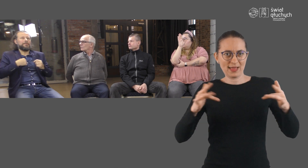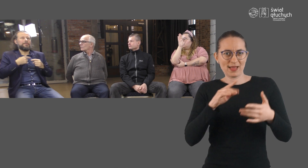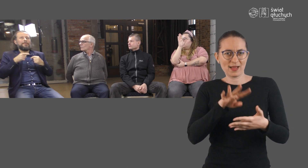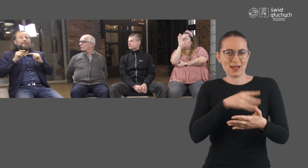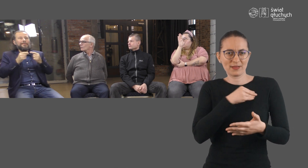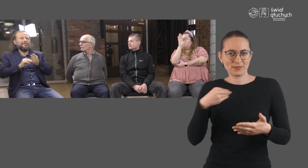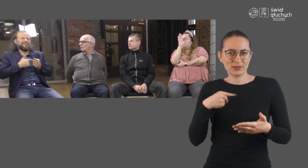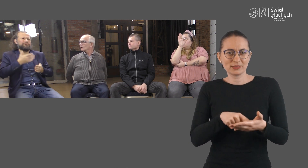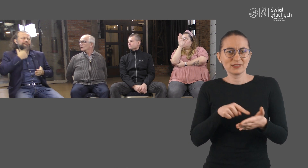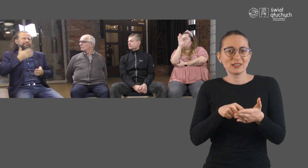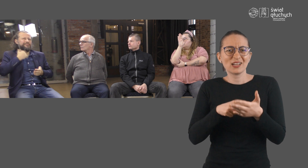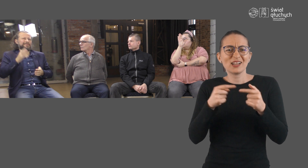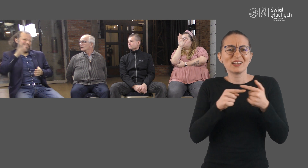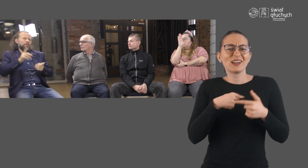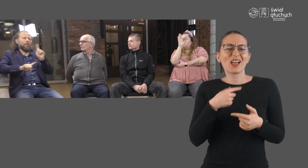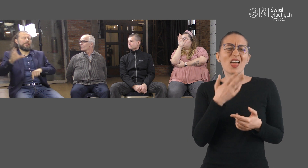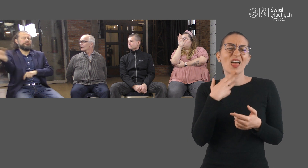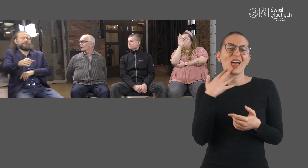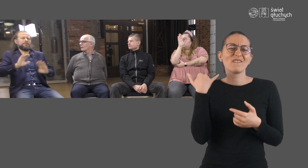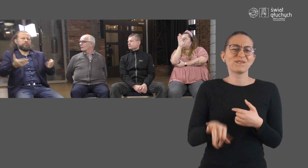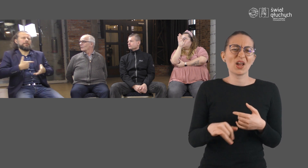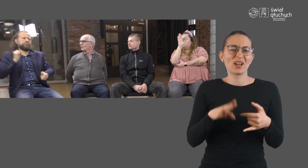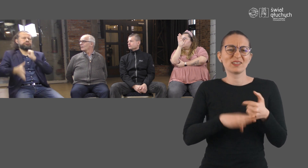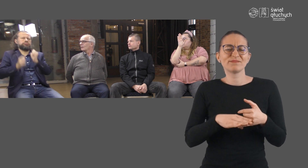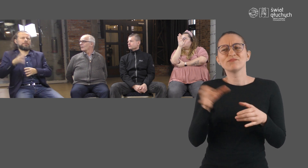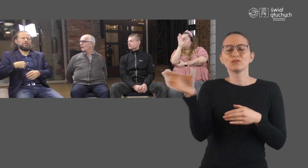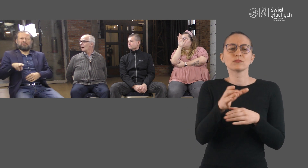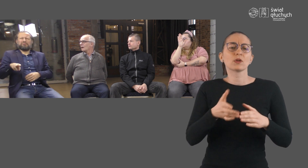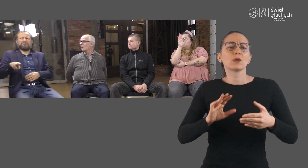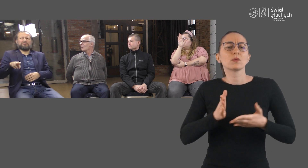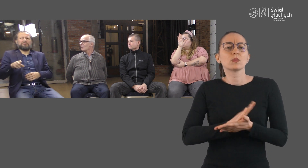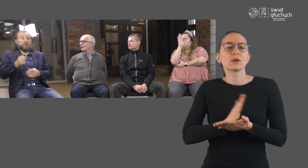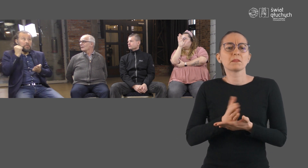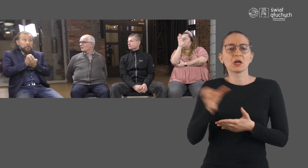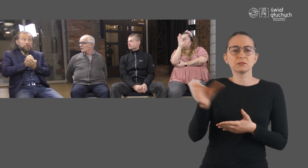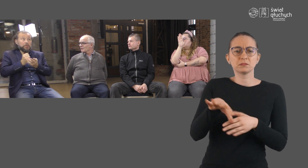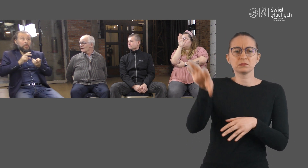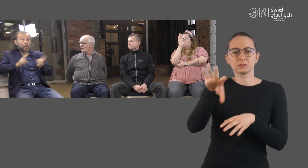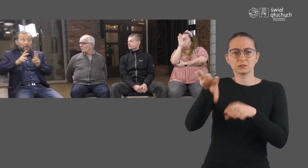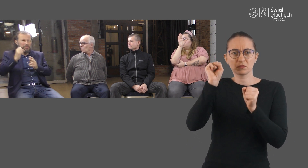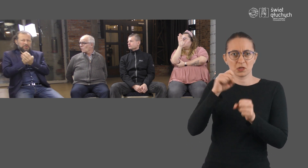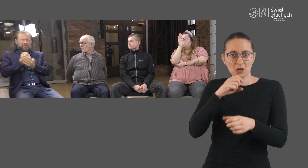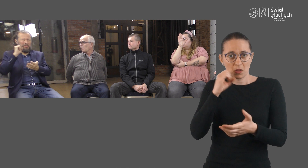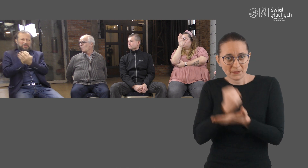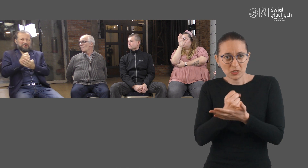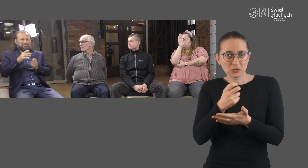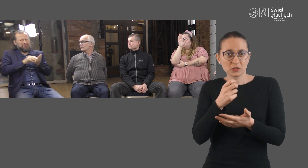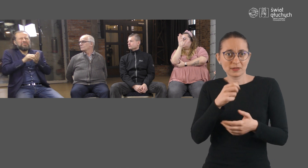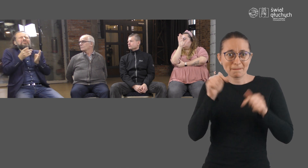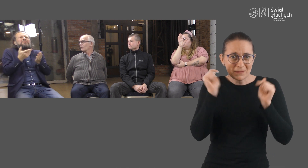znają. A osoby głuche często po prostu nie chcą się uczyć tego pisać. Najłatwiej im jest po prostu zatrudnić